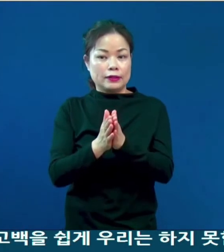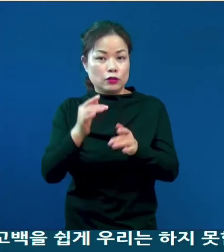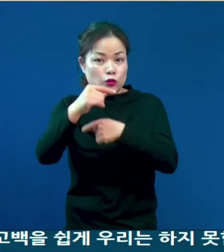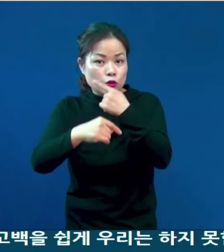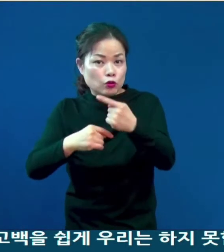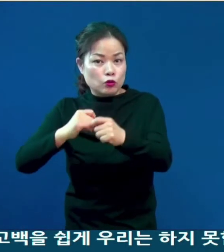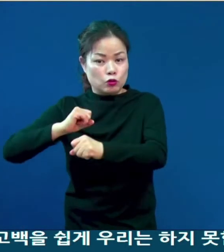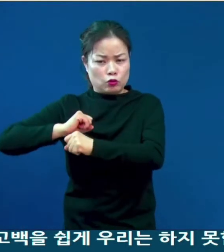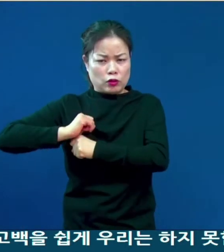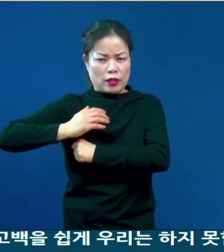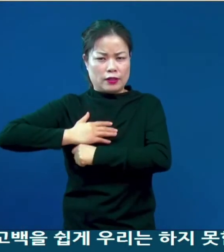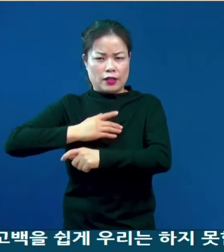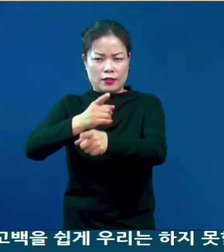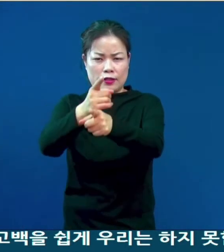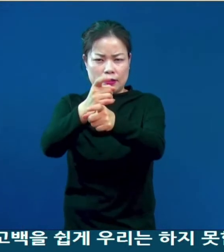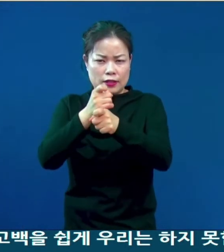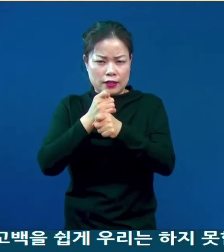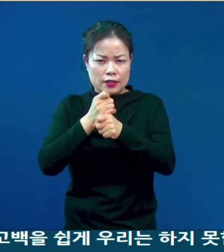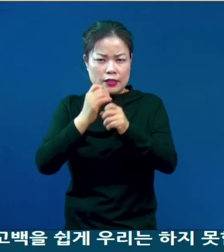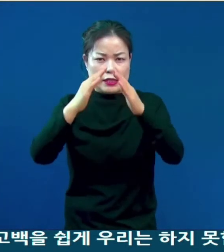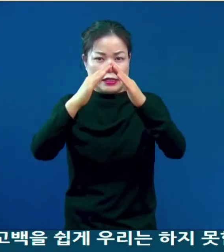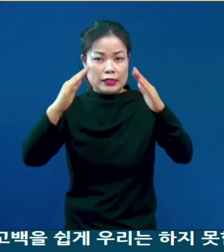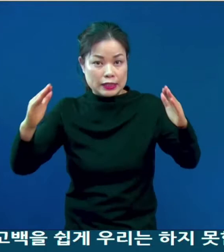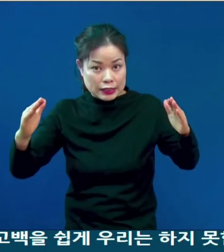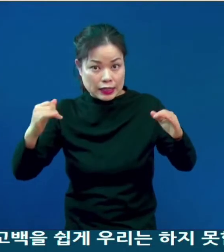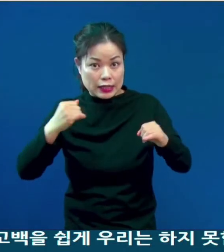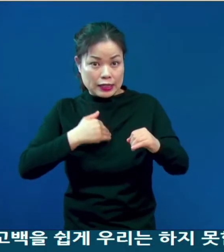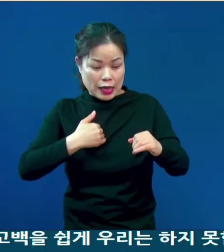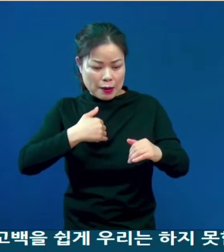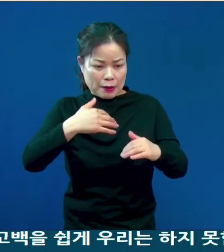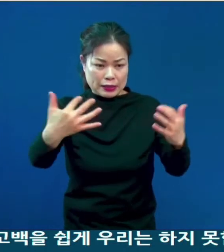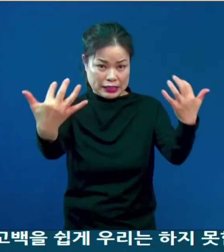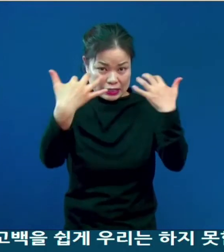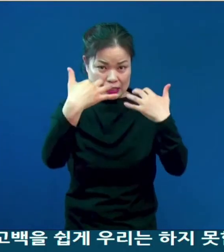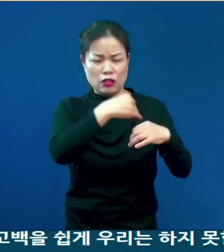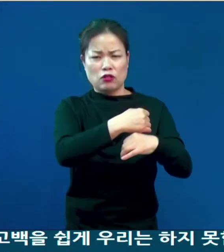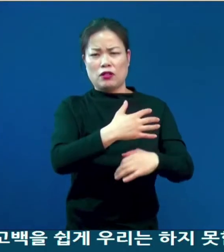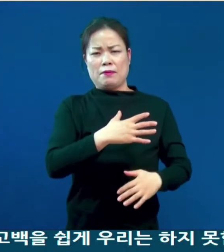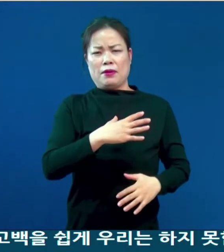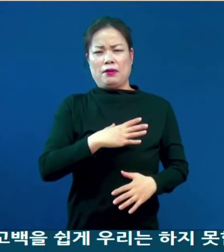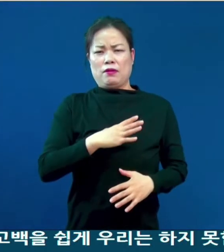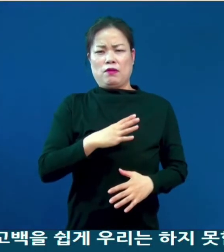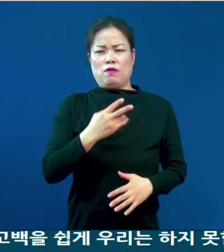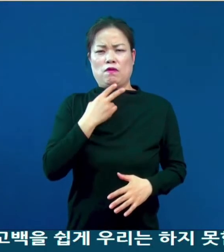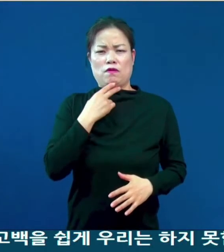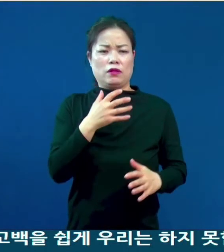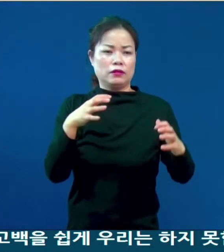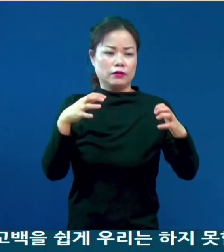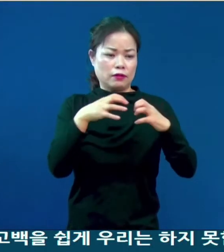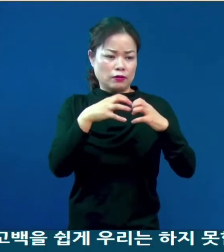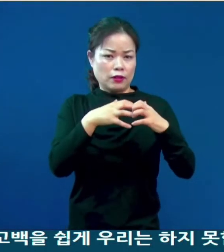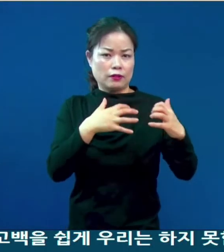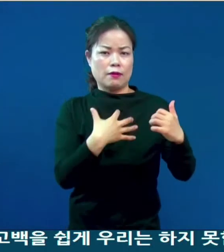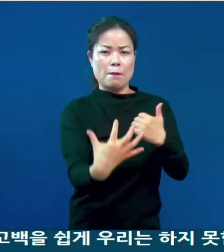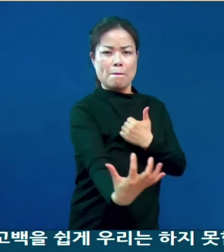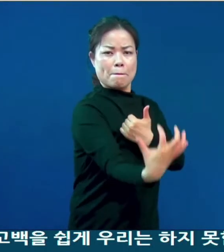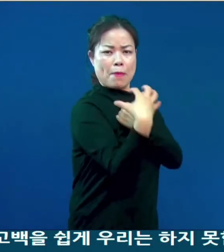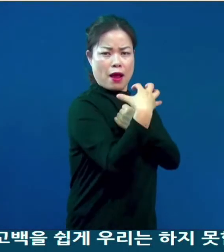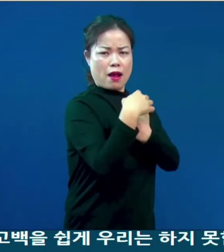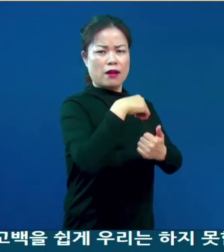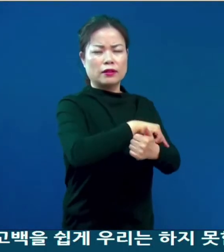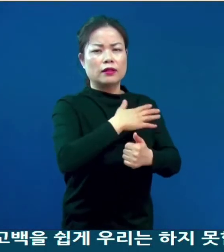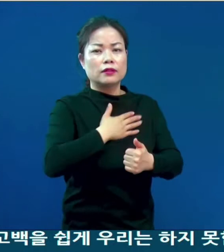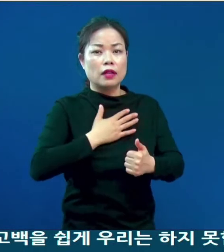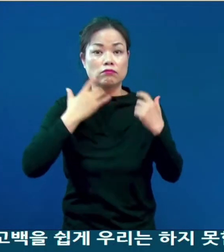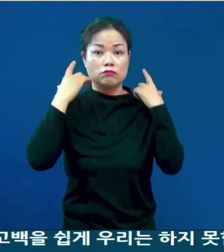시작. 군대가 나를 대적하여 진칠지라도 내 마음이 두렵지 아니하며 전쟁이 일어나 나를 치려할지라도